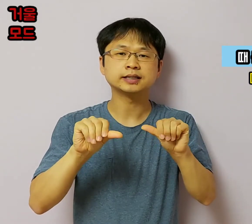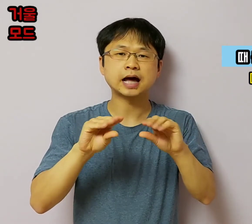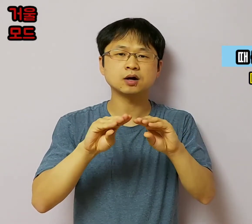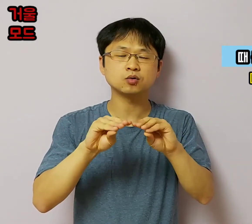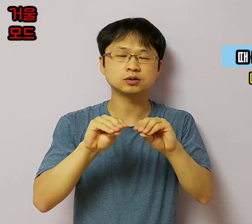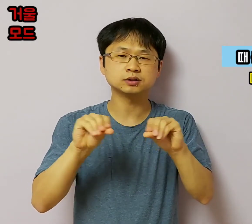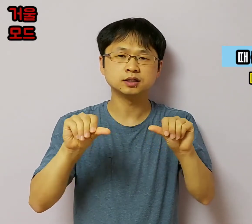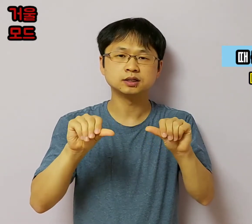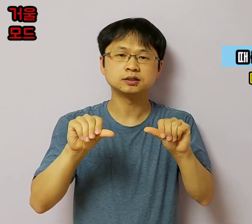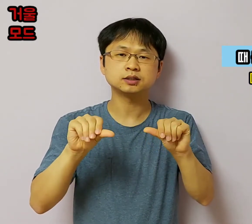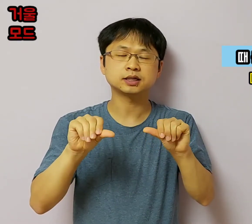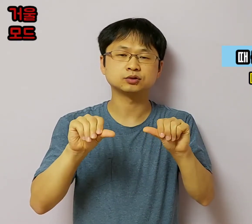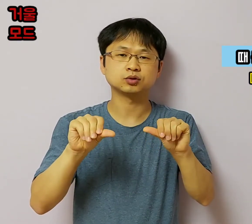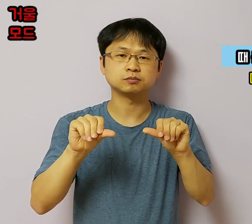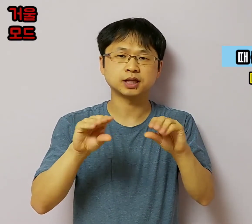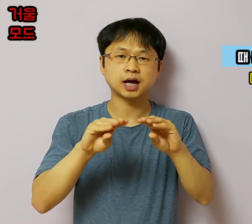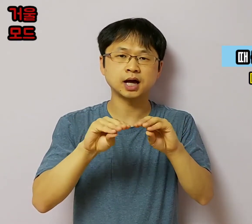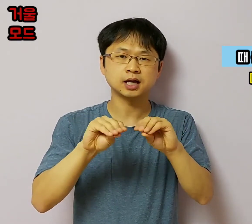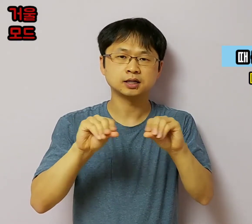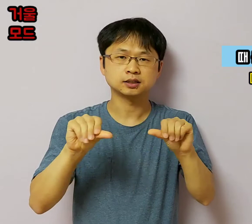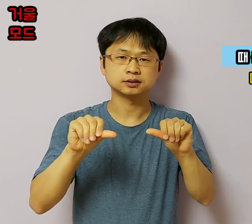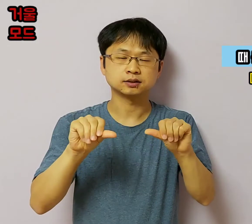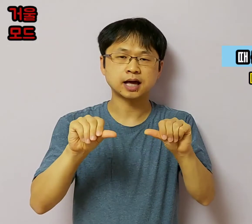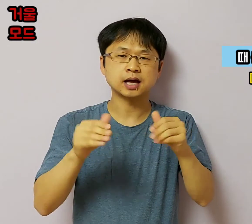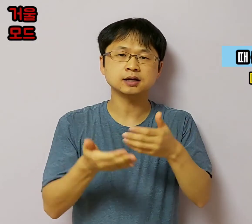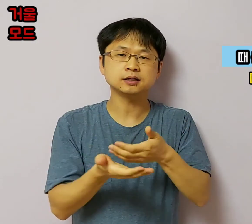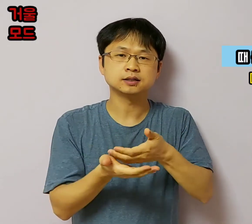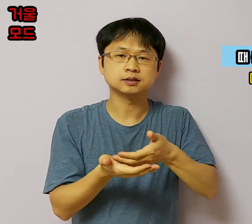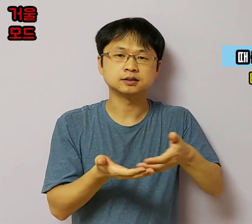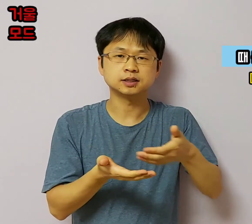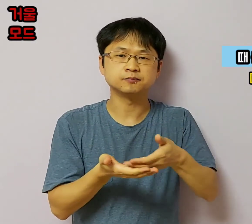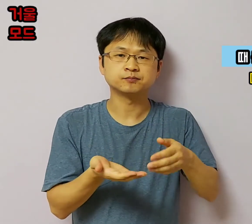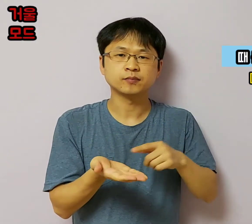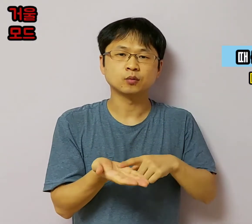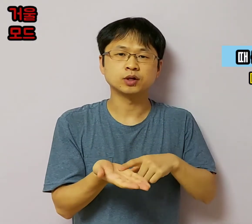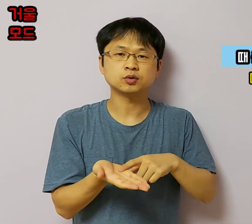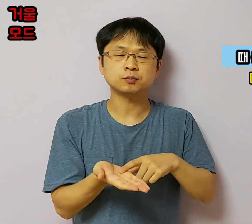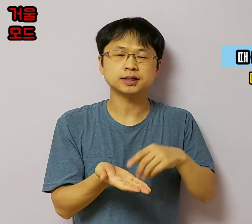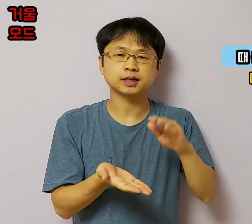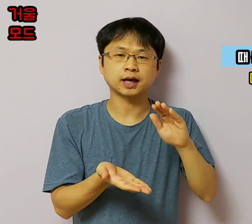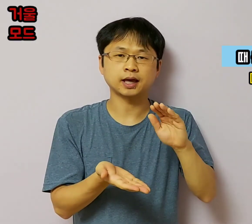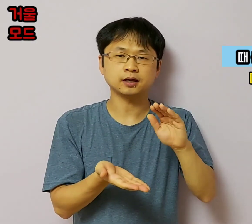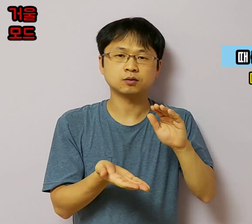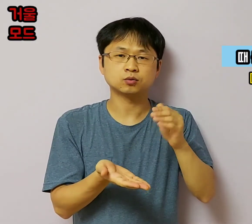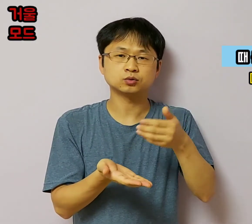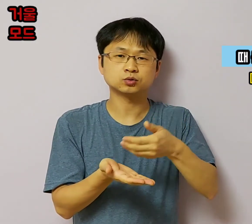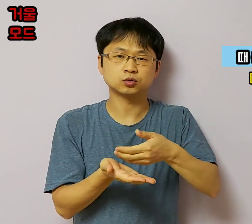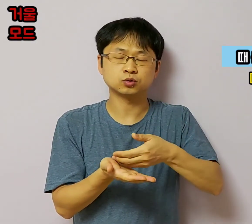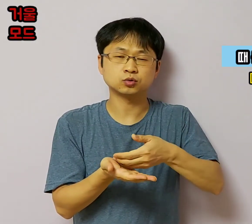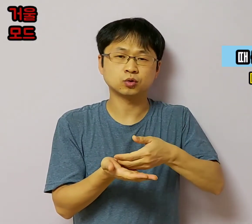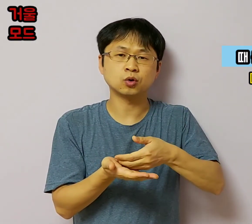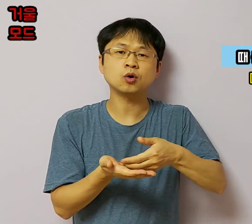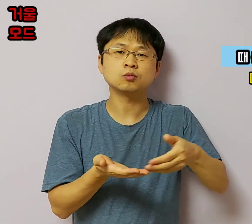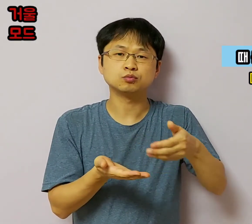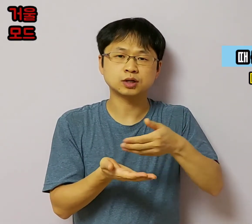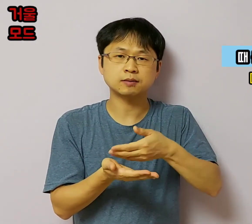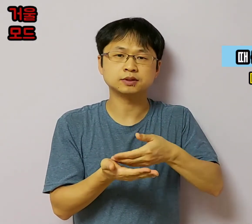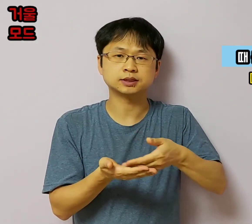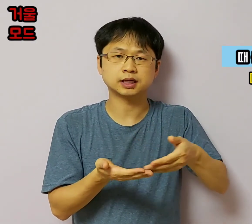땅 혹은 흙이란 소리입니다. 그래서 땅 그림. 왼손바닥에 오른손 손등으로 물감을